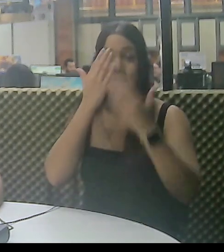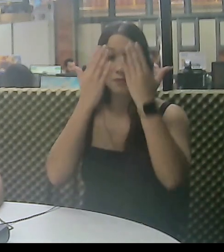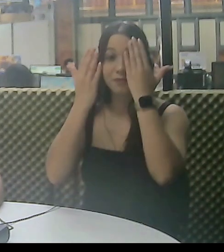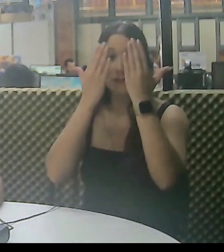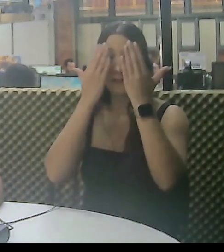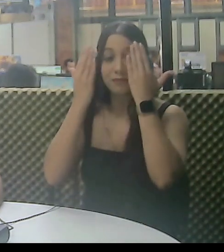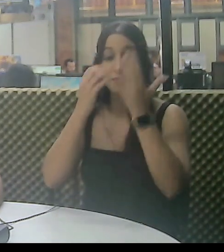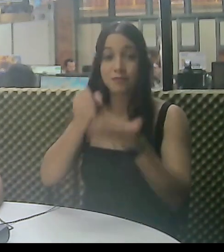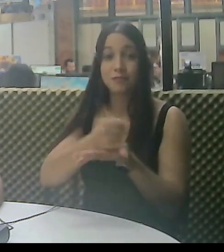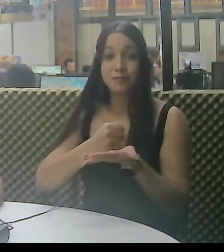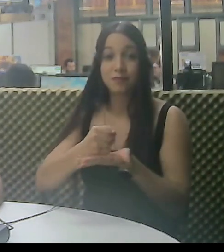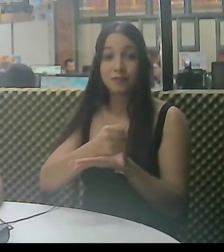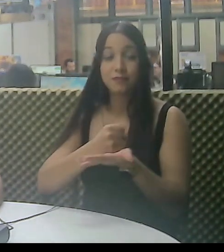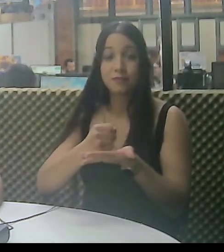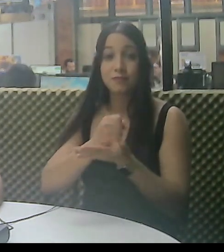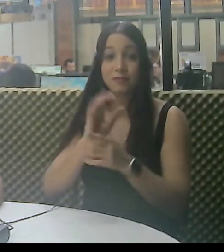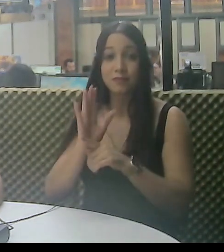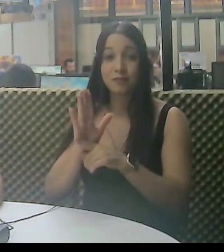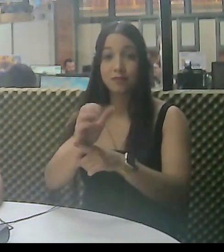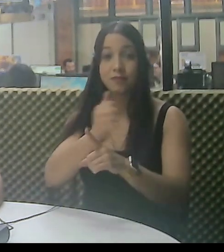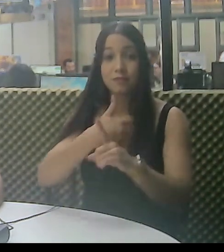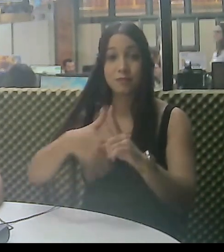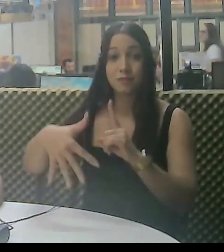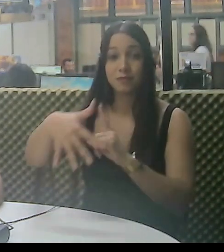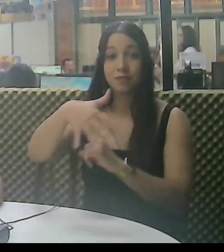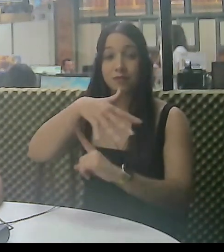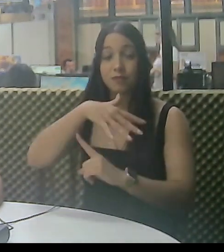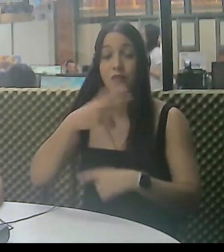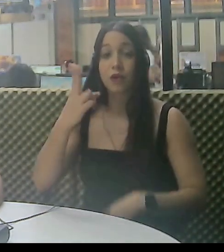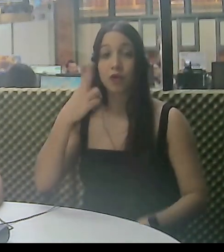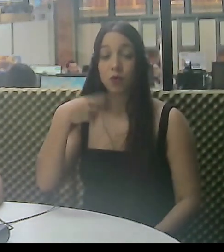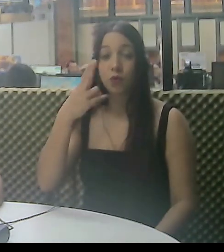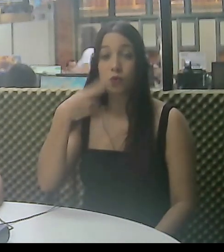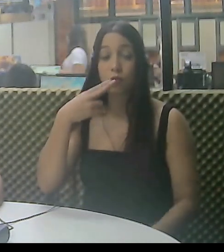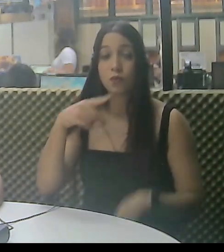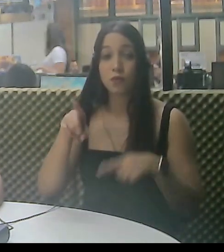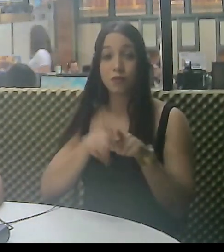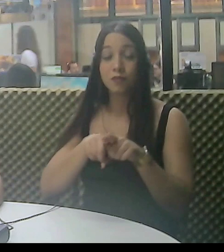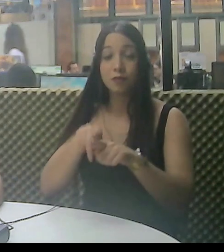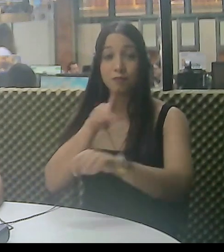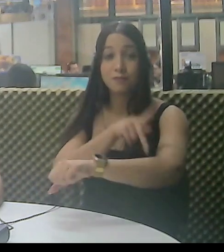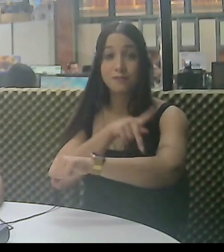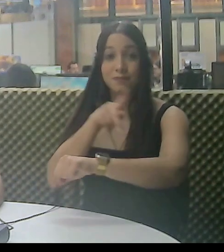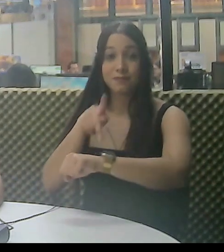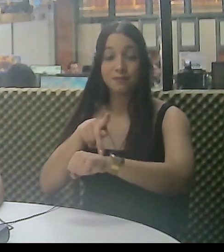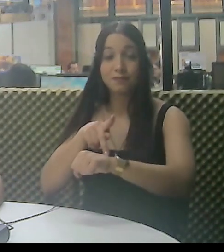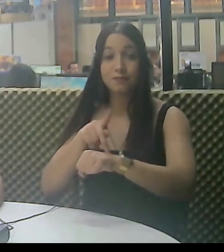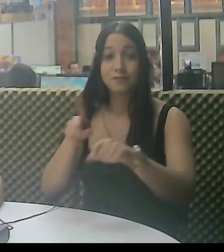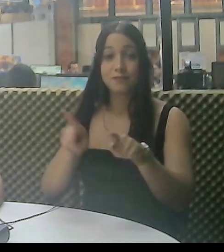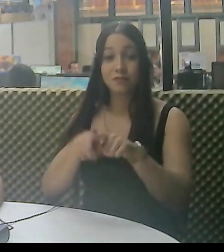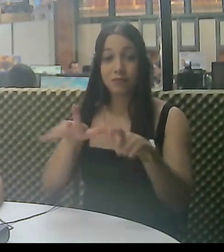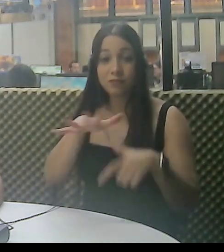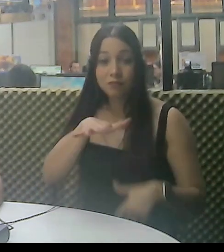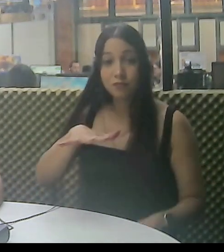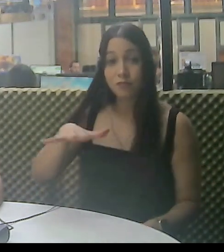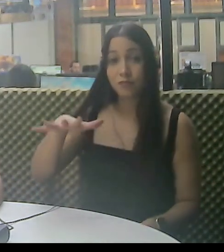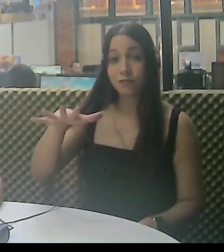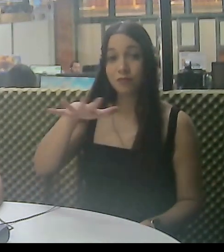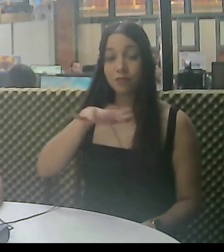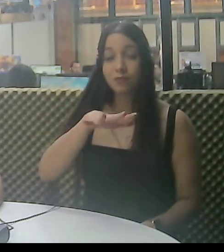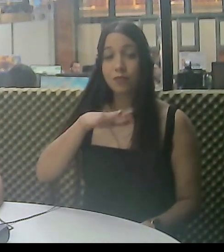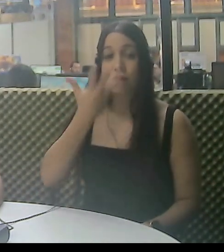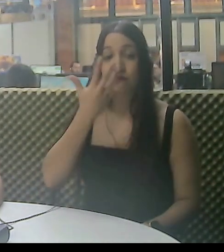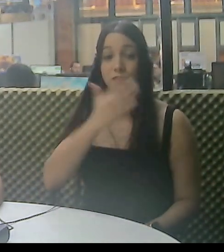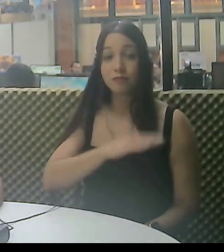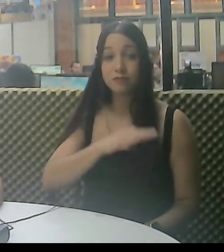psicólogos, farmacêuticos, assistentes sociais, nutricionistas e pedagogos, além de uma ambientação infantil e de